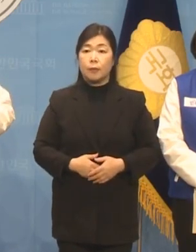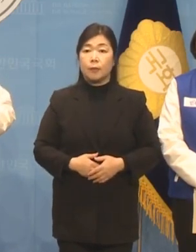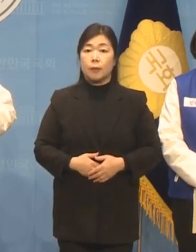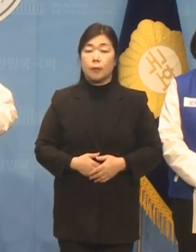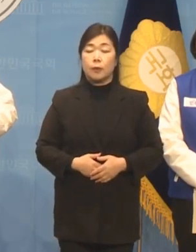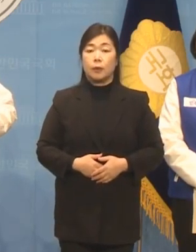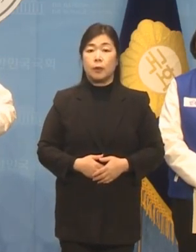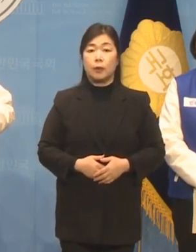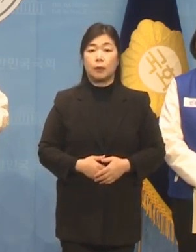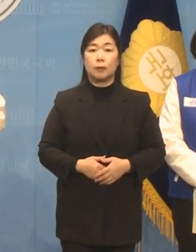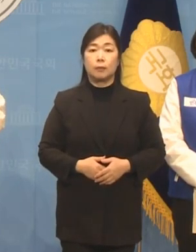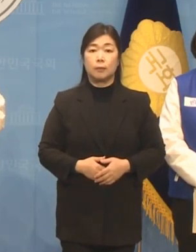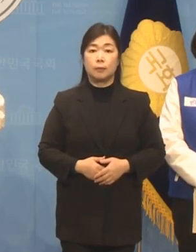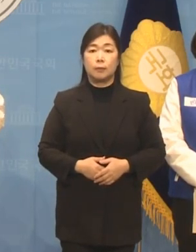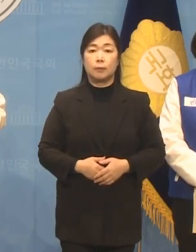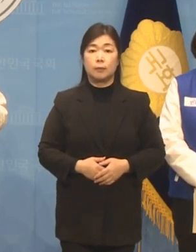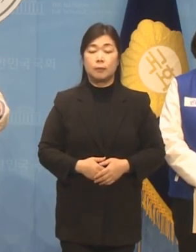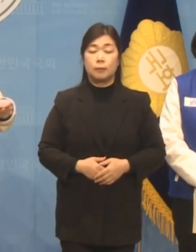저는